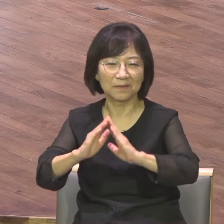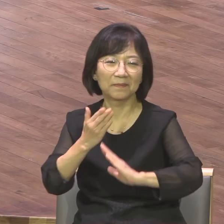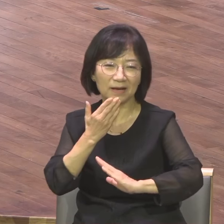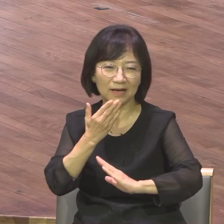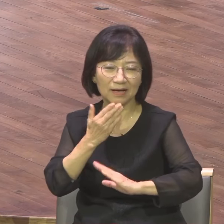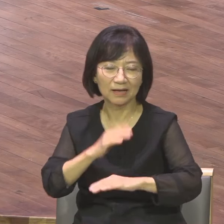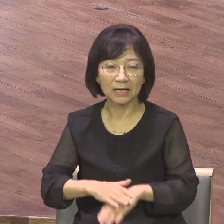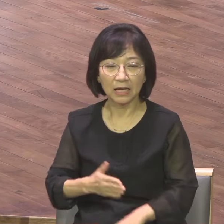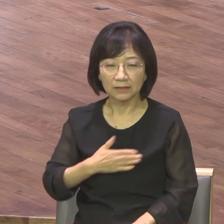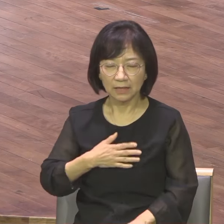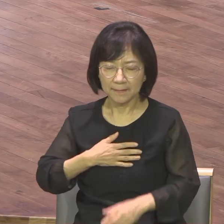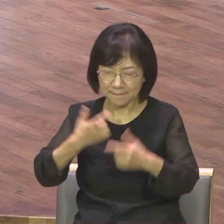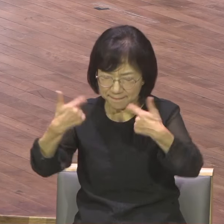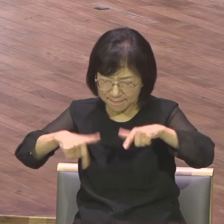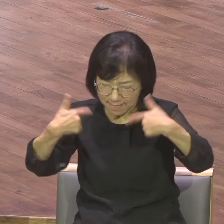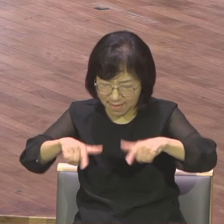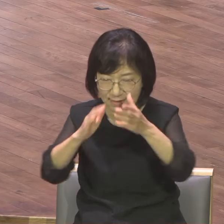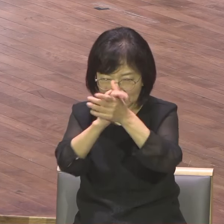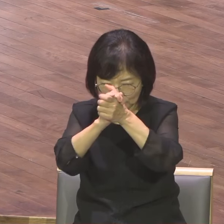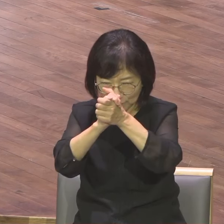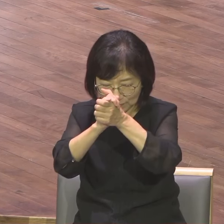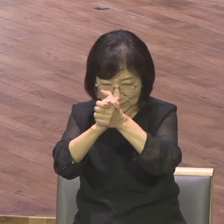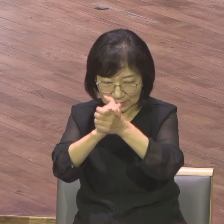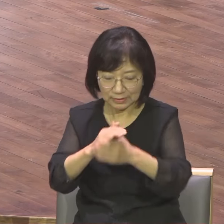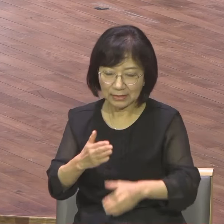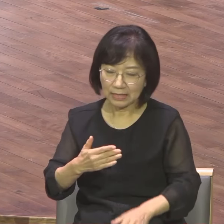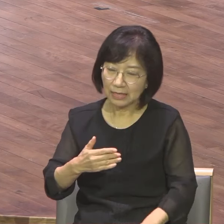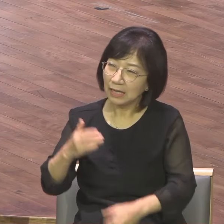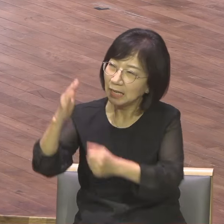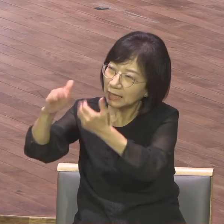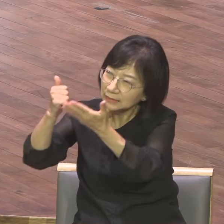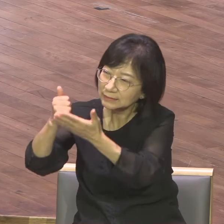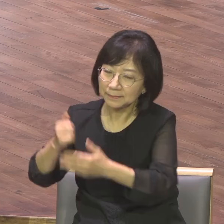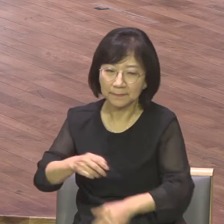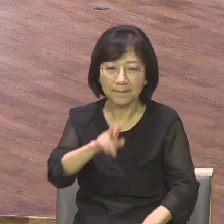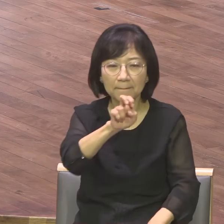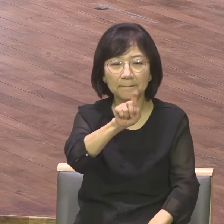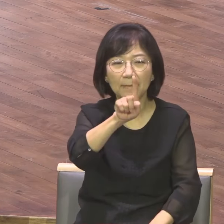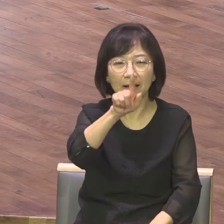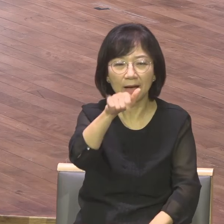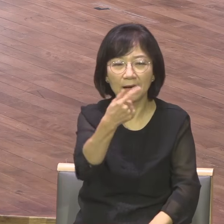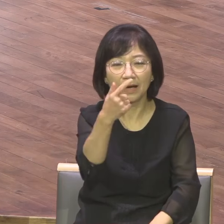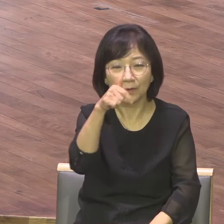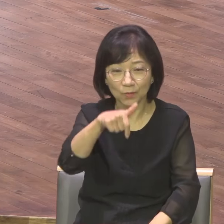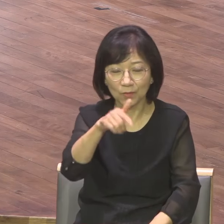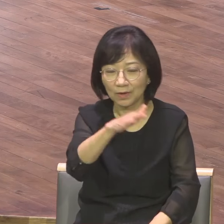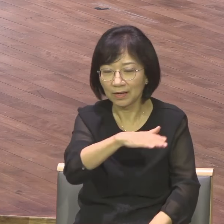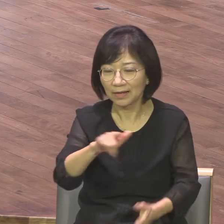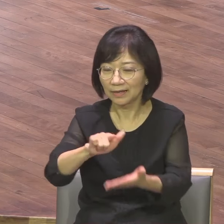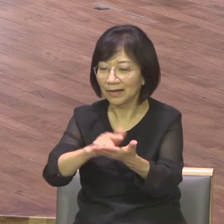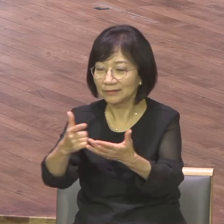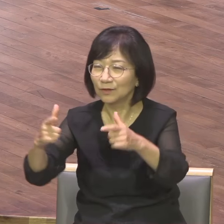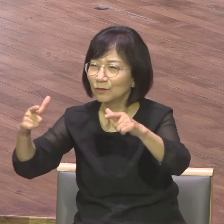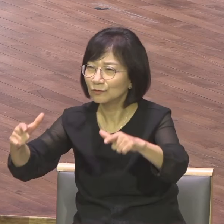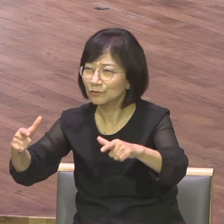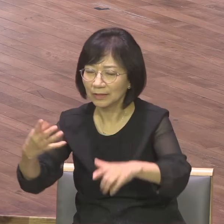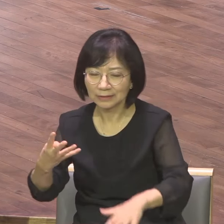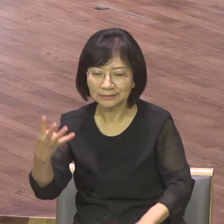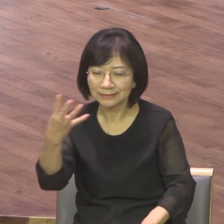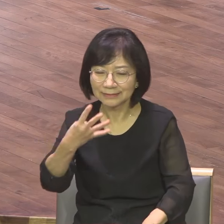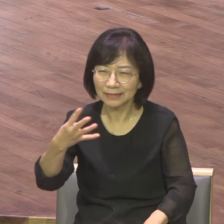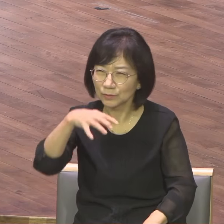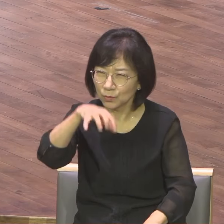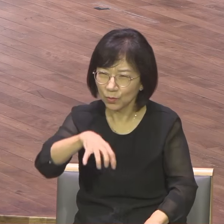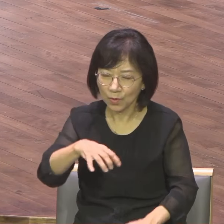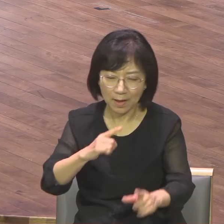저는 매일 기도해요. 하나님, 이 마곡 강서구 서울 수도권에 4천 말씀 망대 운동이 굳건히